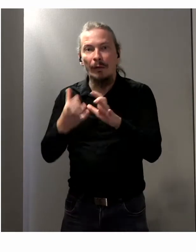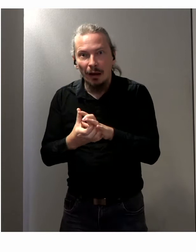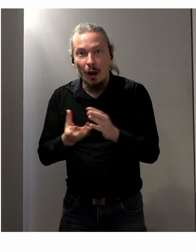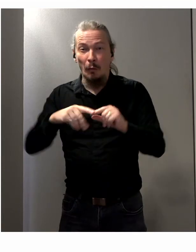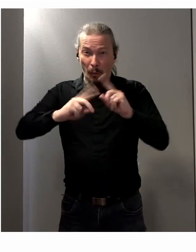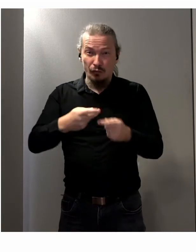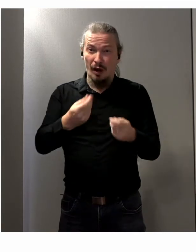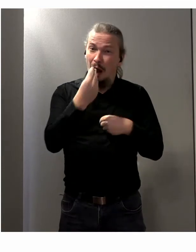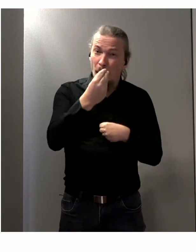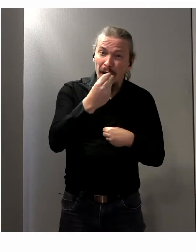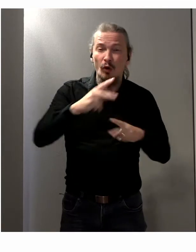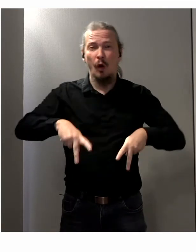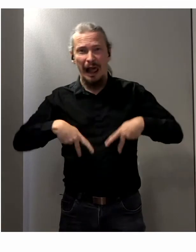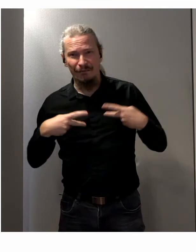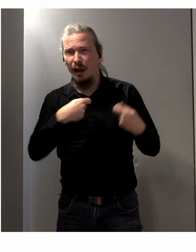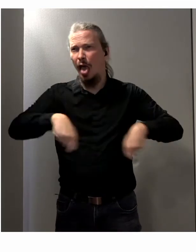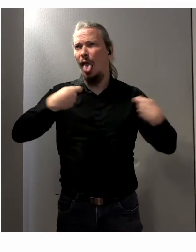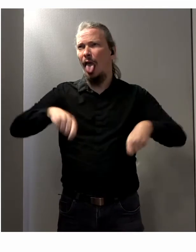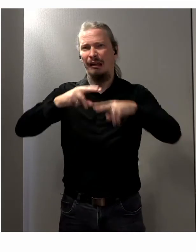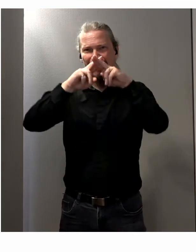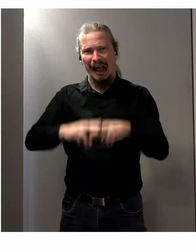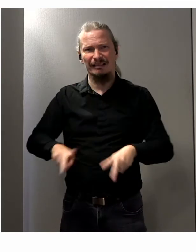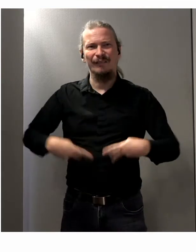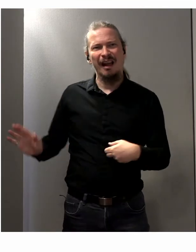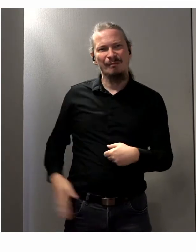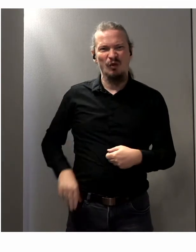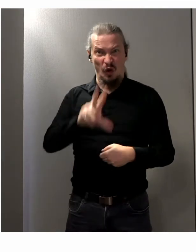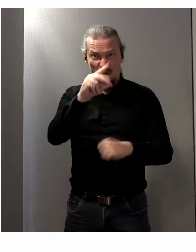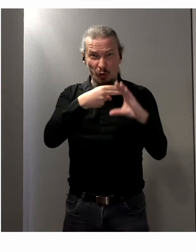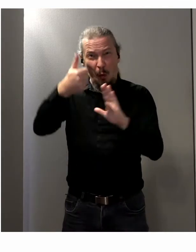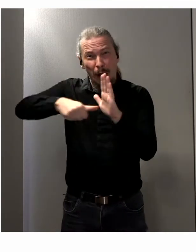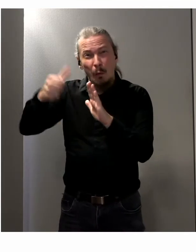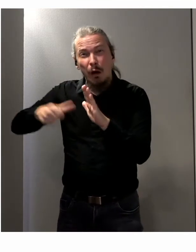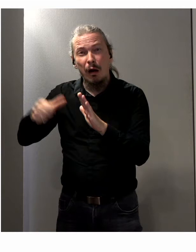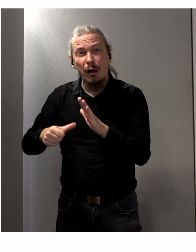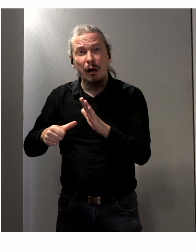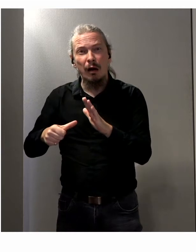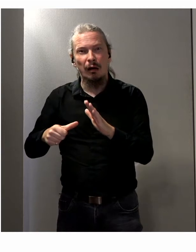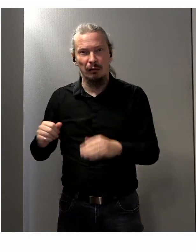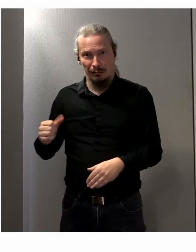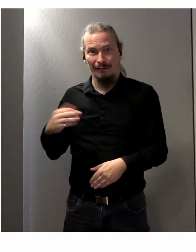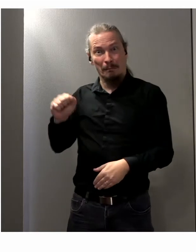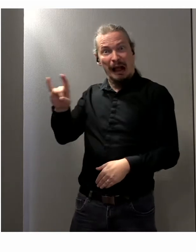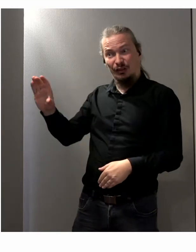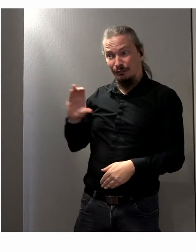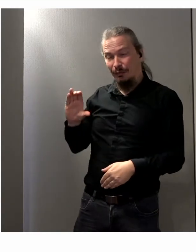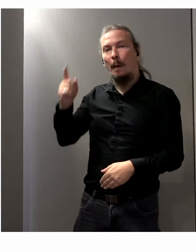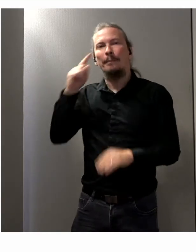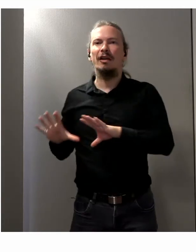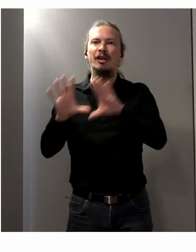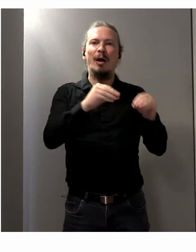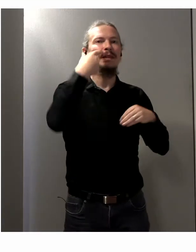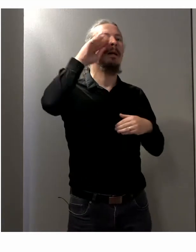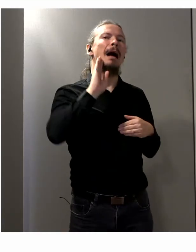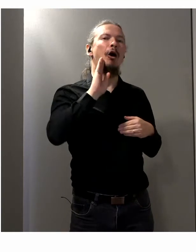budget alimentation et les à côté de la vie, il me reste environ 30 € par mois pour vivre, avec la dégression de l'allocation. Si j'avais habité chez mes parents, j'aurais